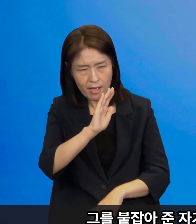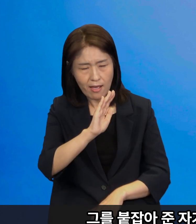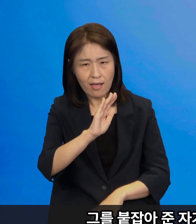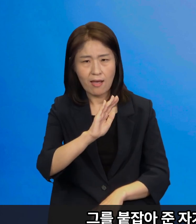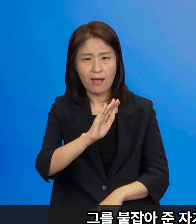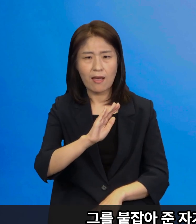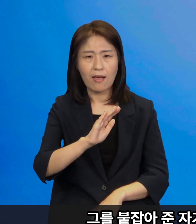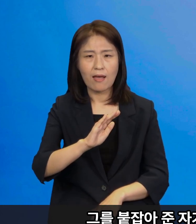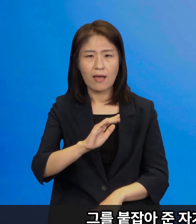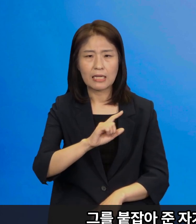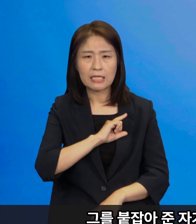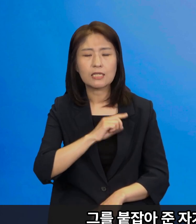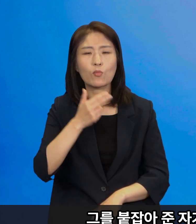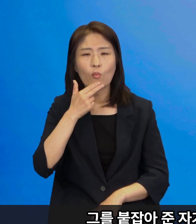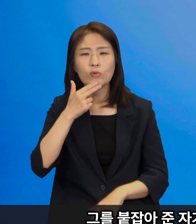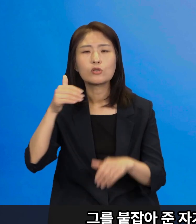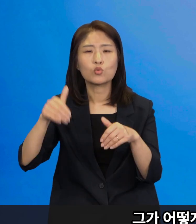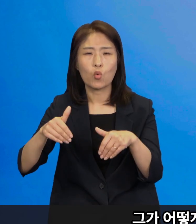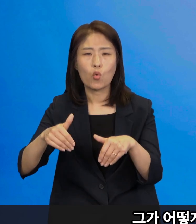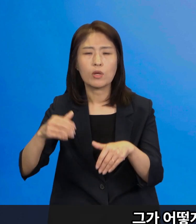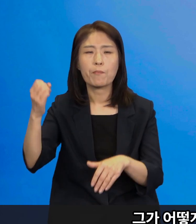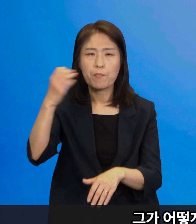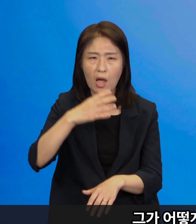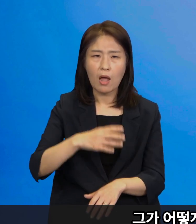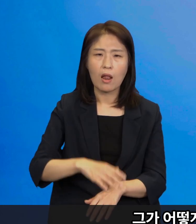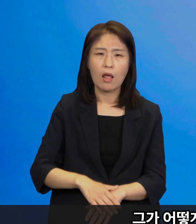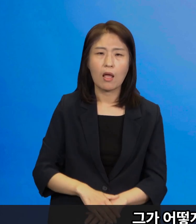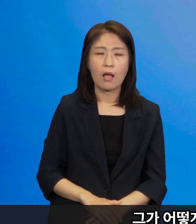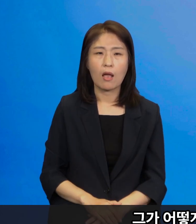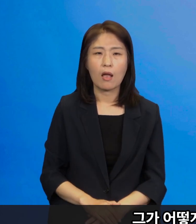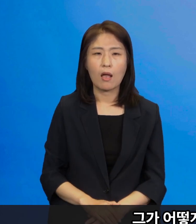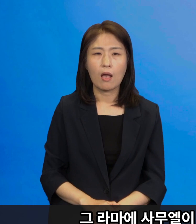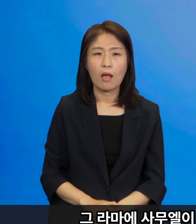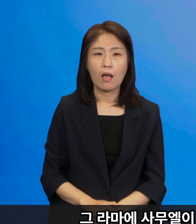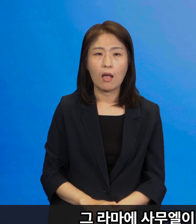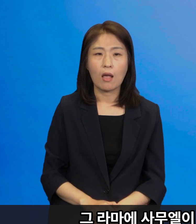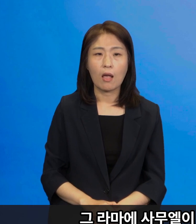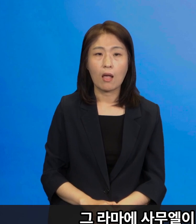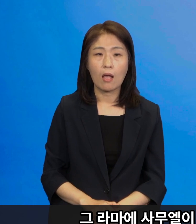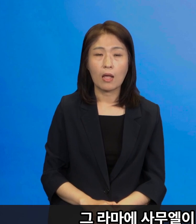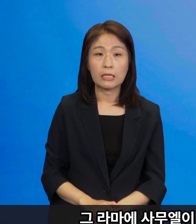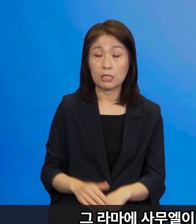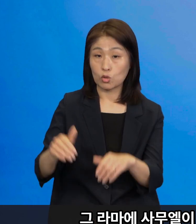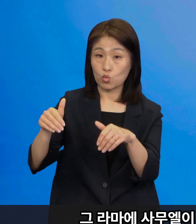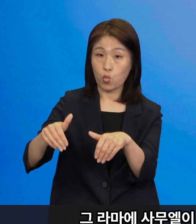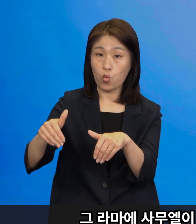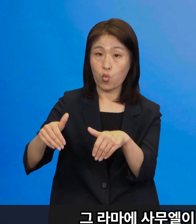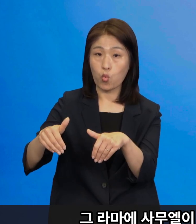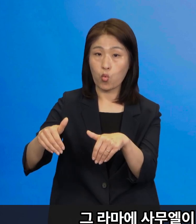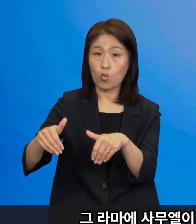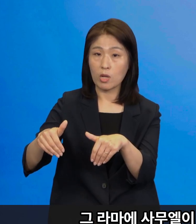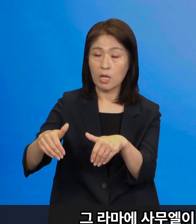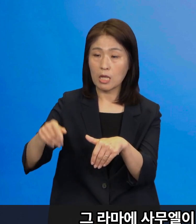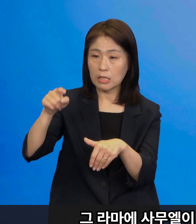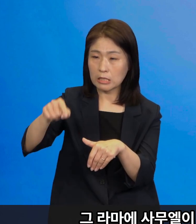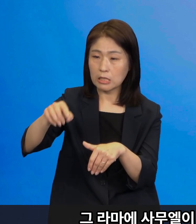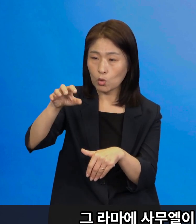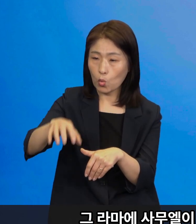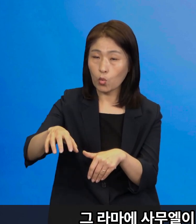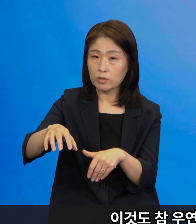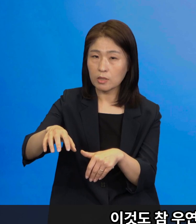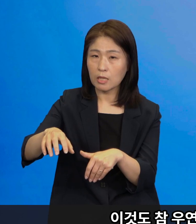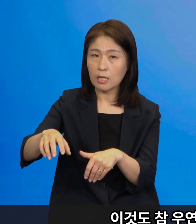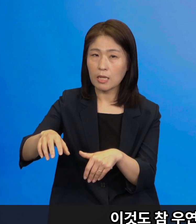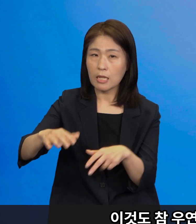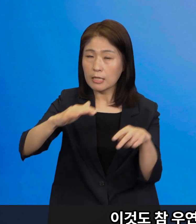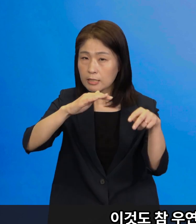바로 이 무명의 종이었습니다. 그가 어떻게 알았는지 그 숲지방에 그 라마에 사무엘이 살고 있다는 것을 알고